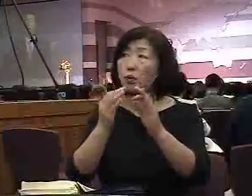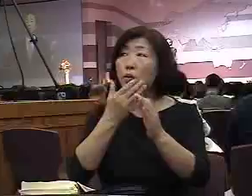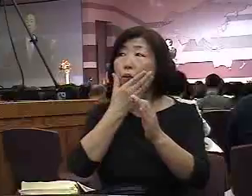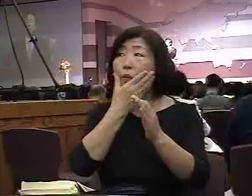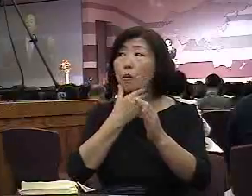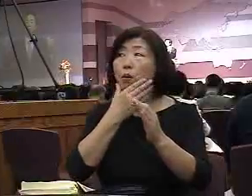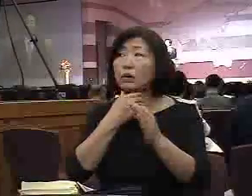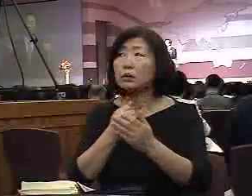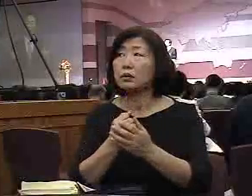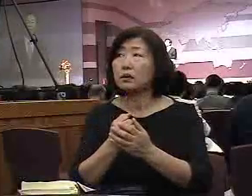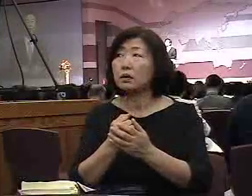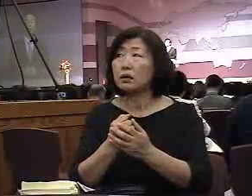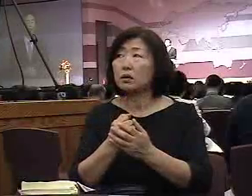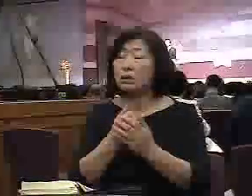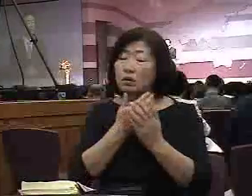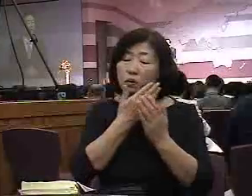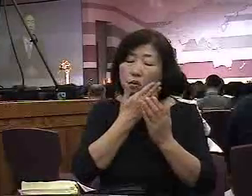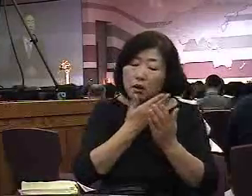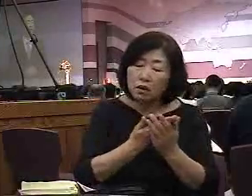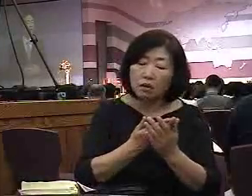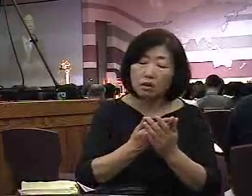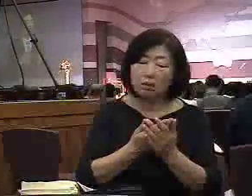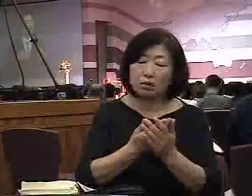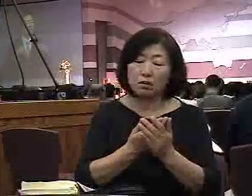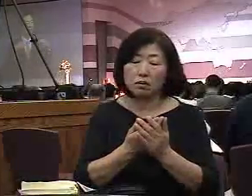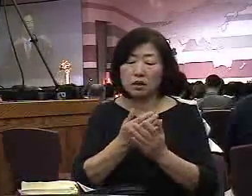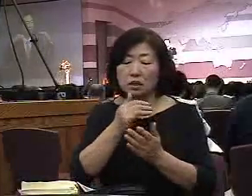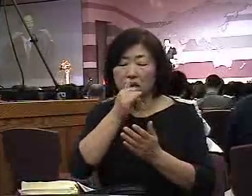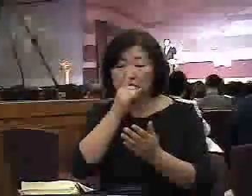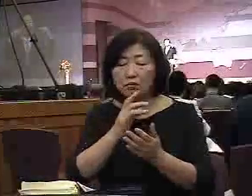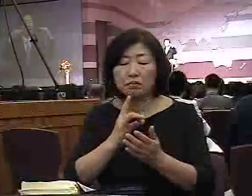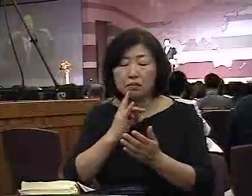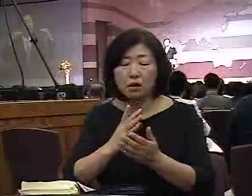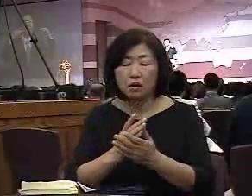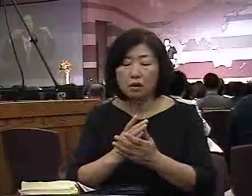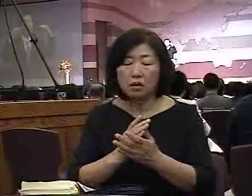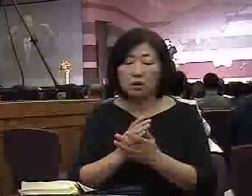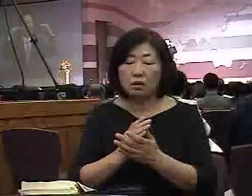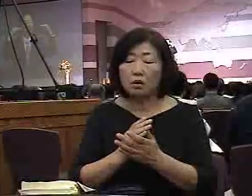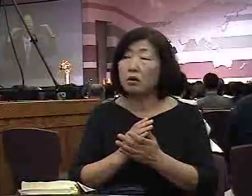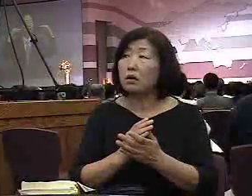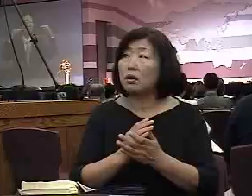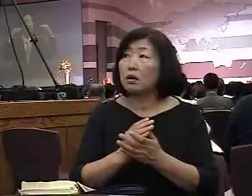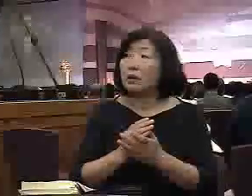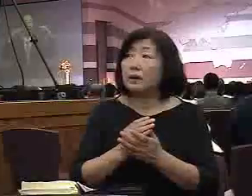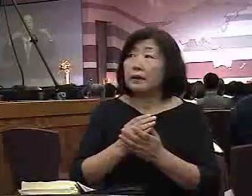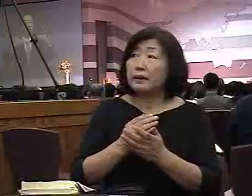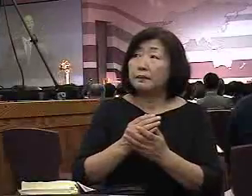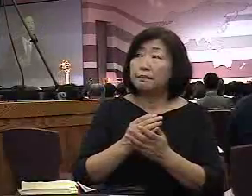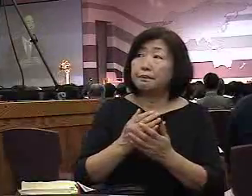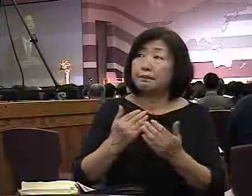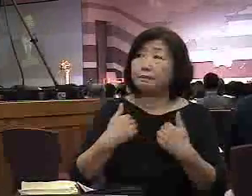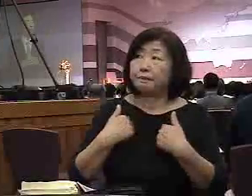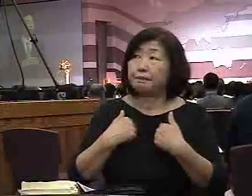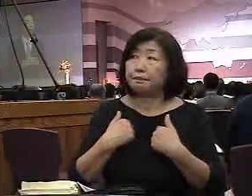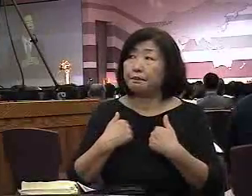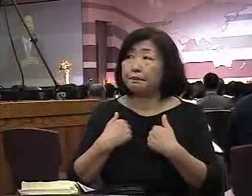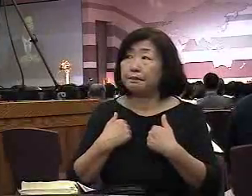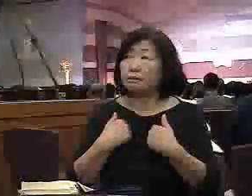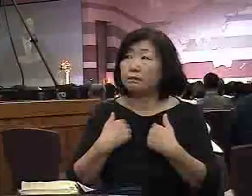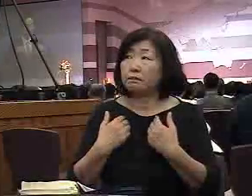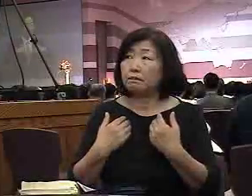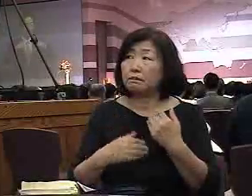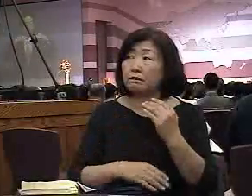그것이 주님께서 우리에게 귀한 의도로 주셨지만 그것이 이제는 나한테 과해지고 과식이 되고 나한테 고여